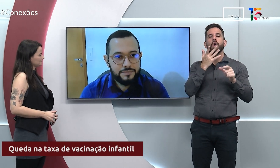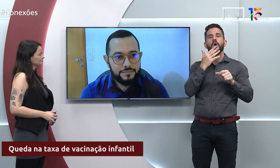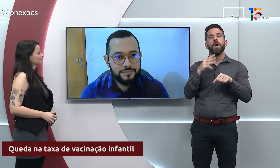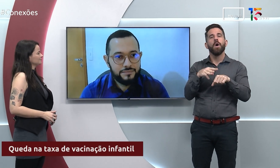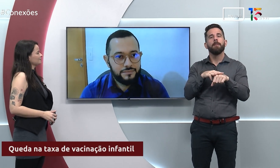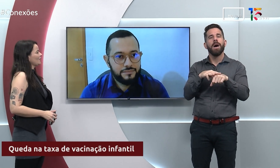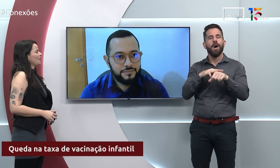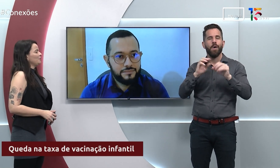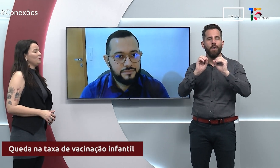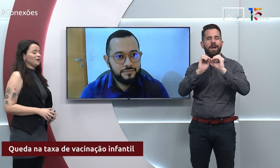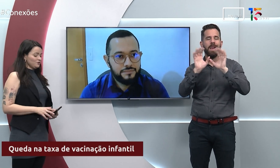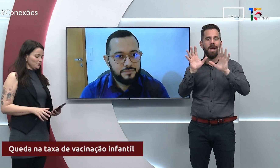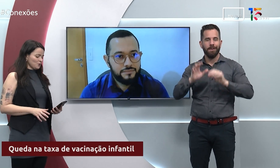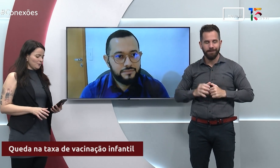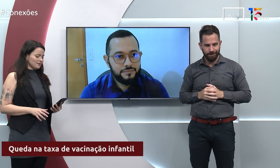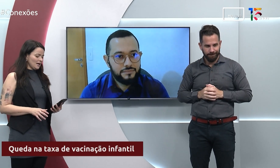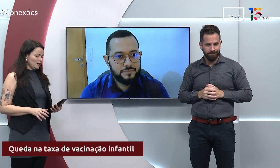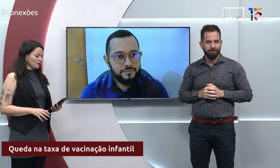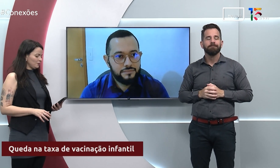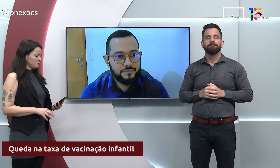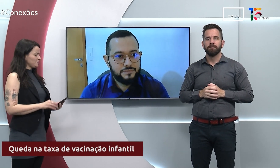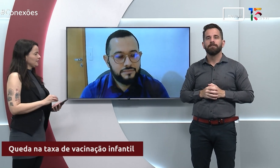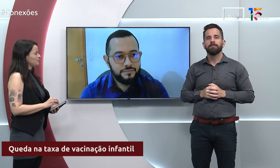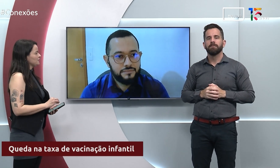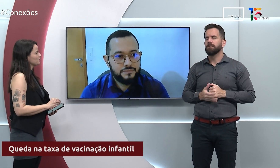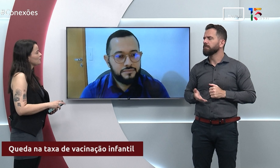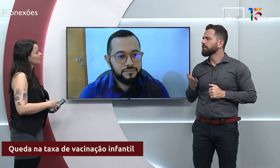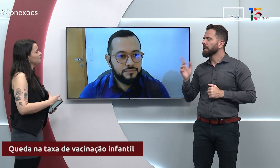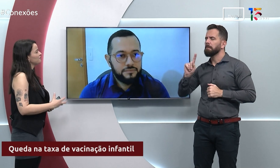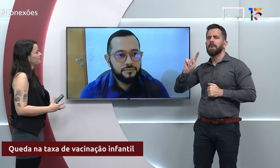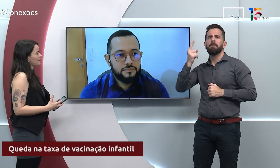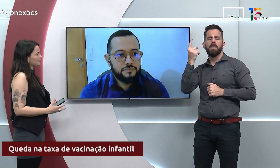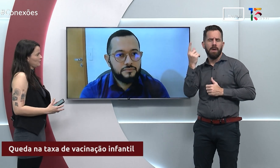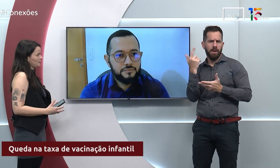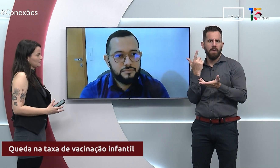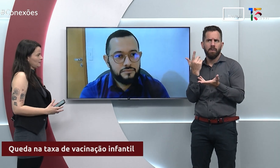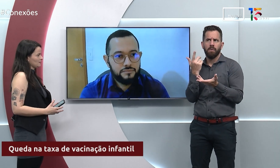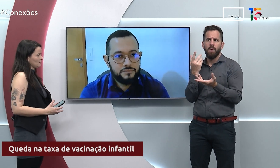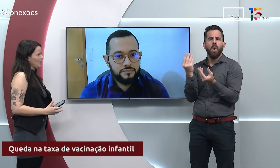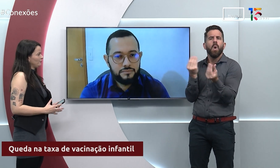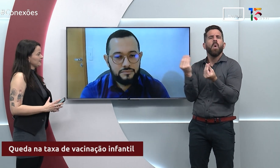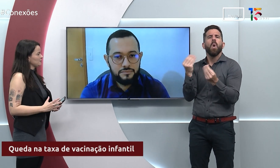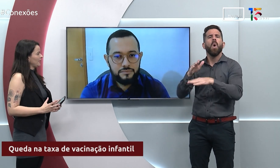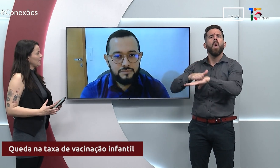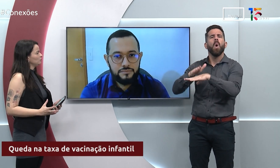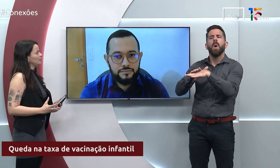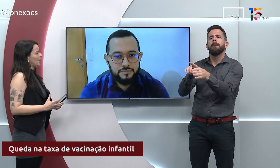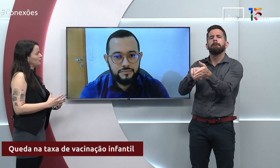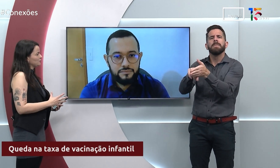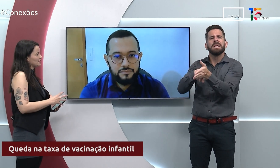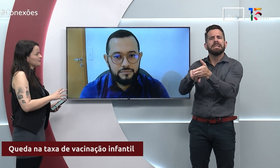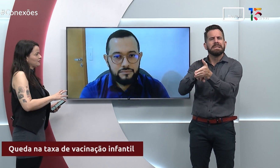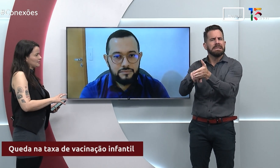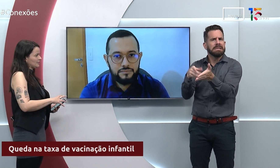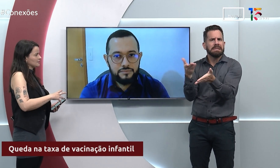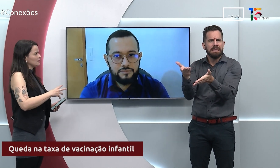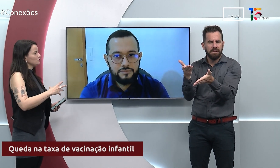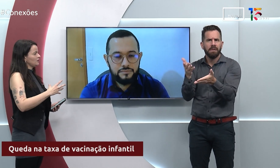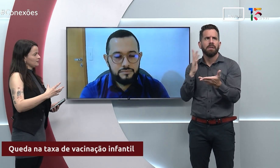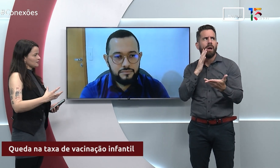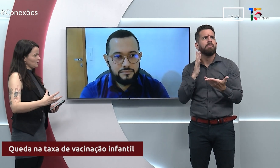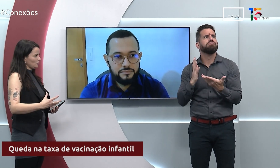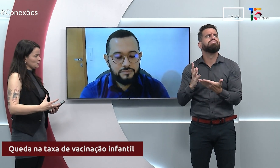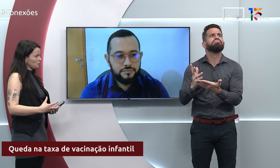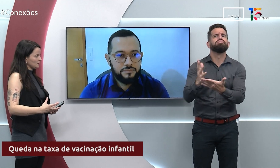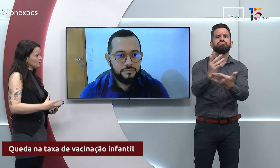clara. Bom, para a gente começar, Ronaldo, explica para a gente como é que foi feita essa pesquisa. Vocês pegaram dados dessa vacinação